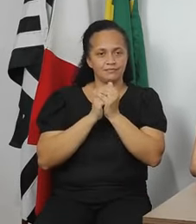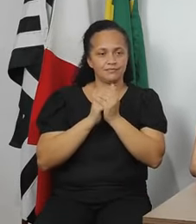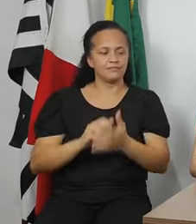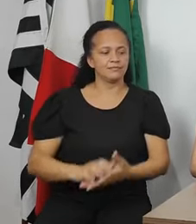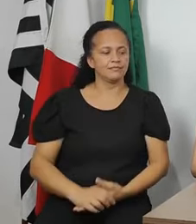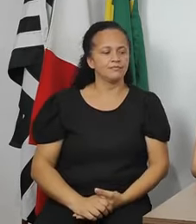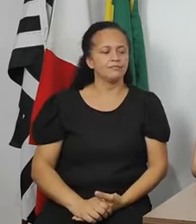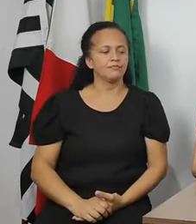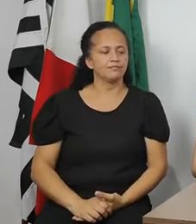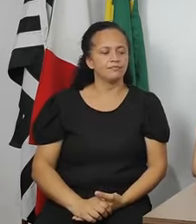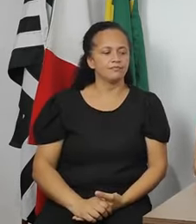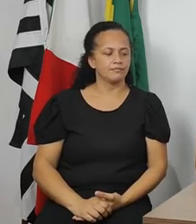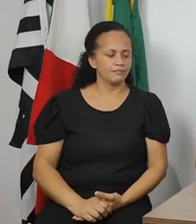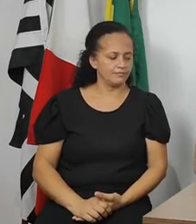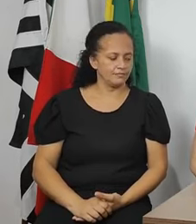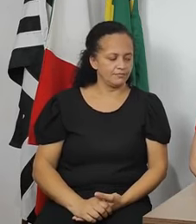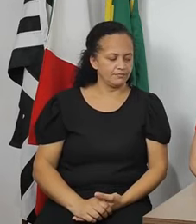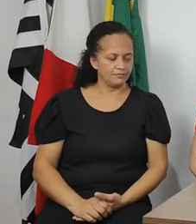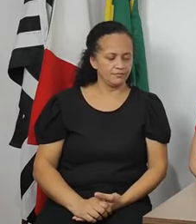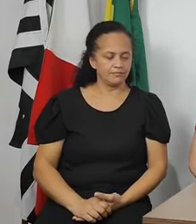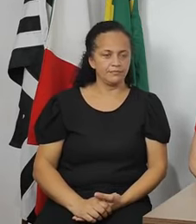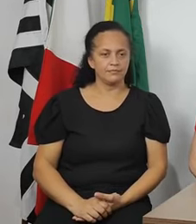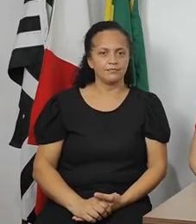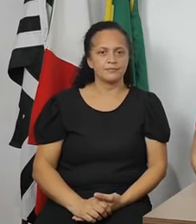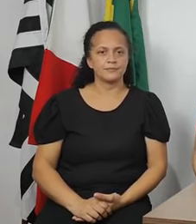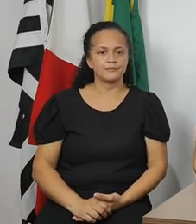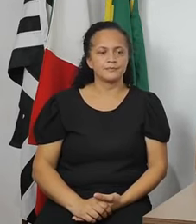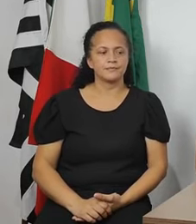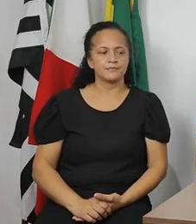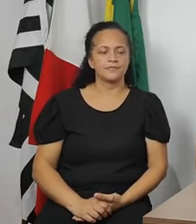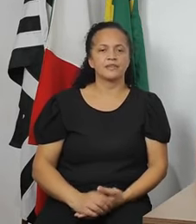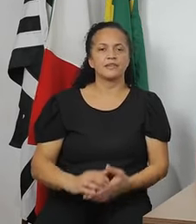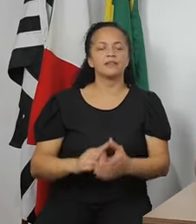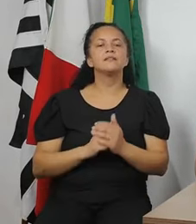E também, para encerrar, né,